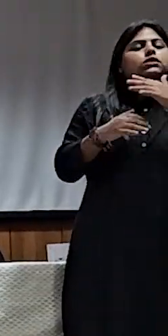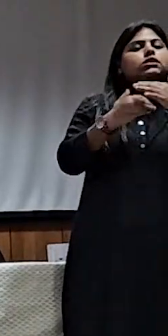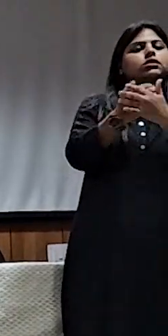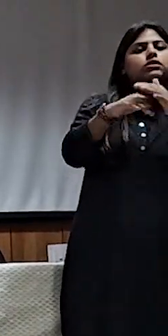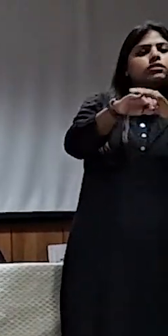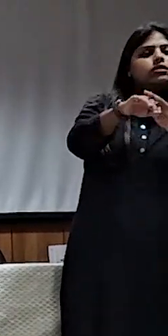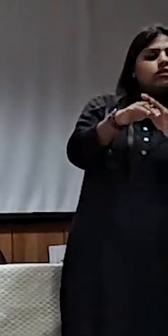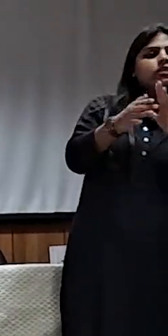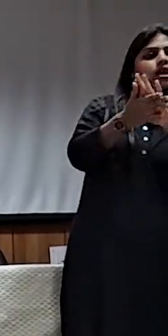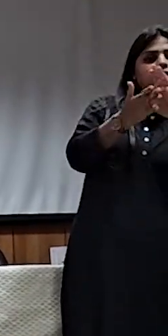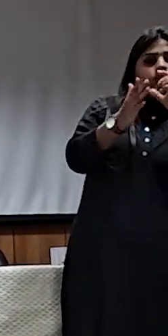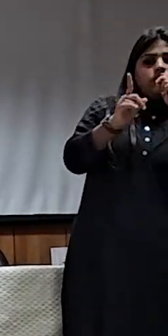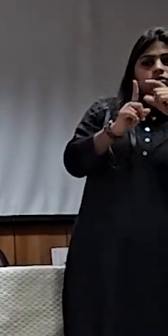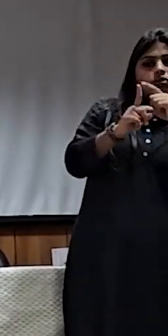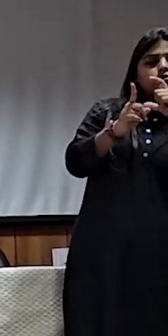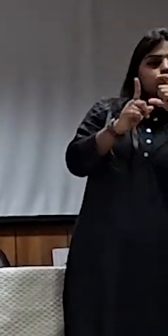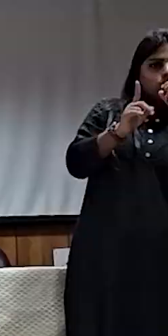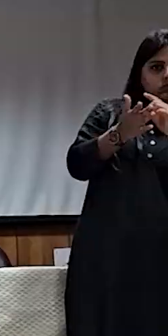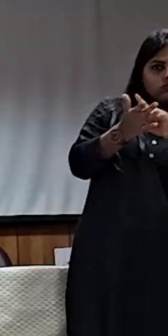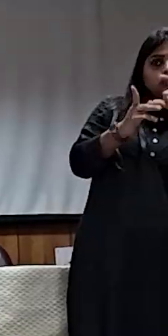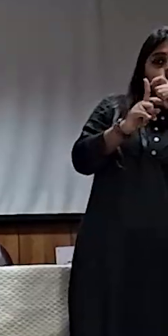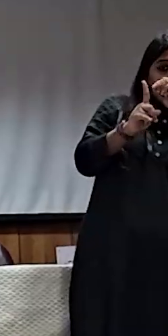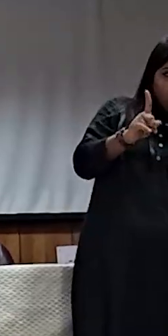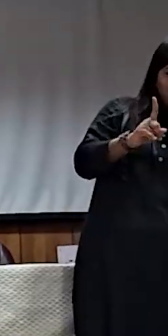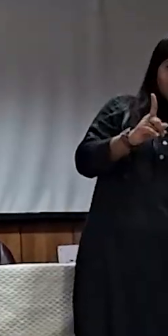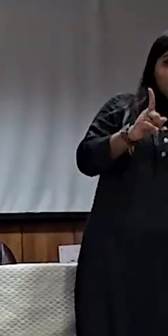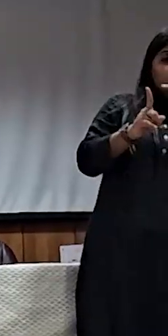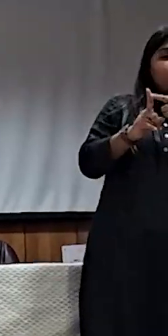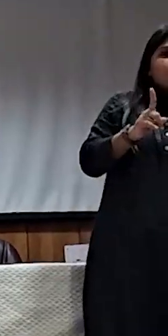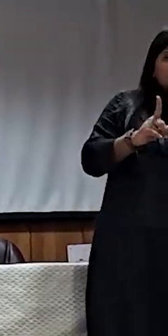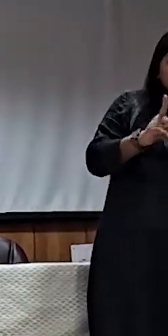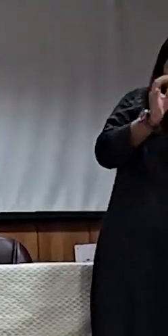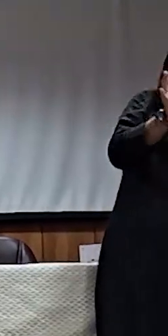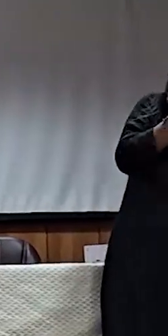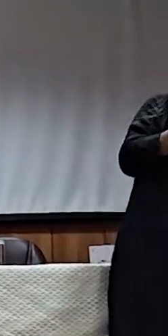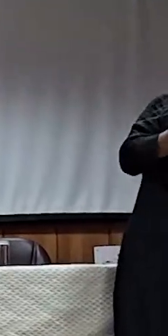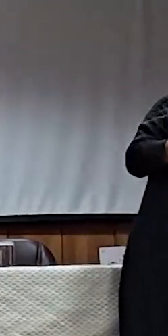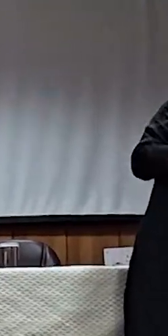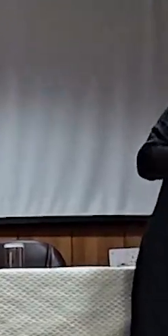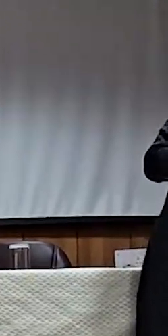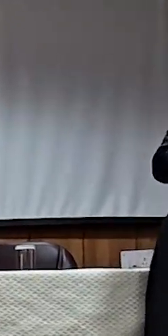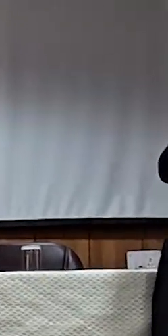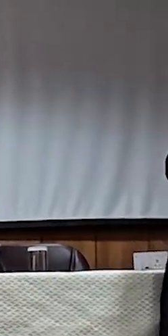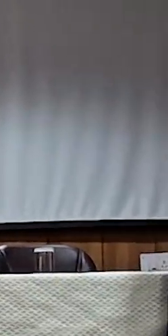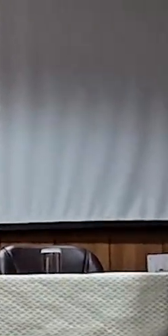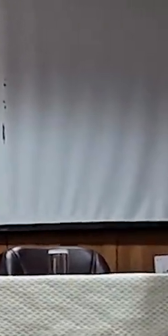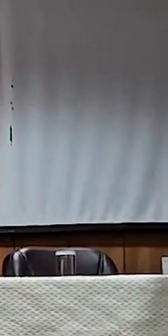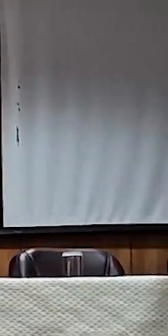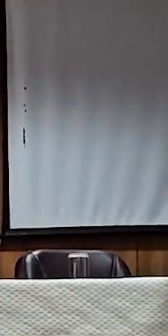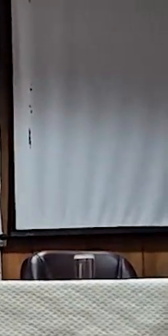डॉल। हेलन, डॉल। समझो मैं तुम्हें क्या समझाना चाहती हूँ।